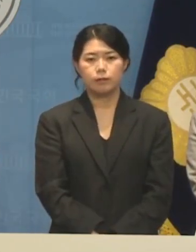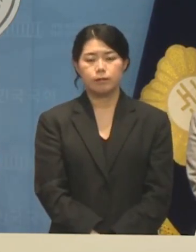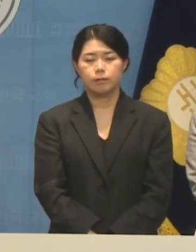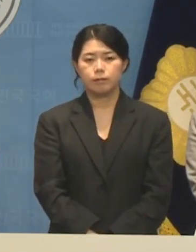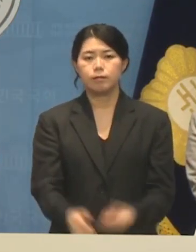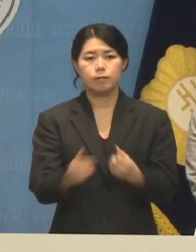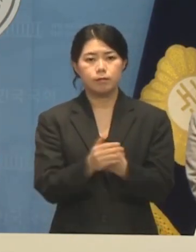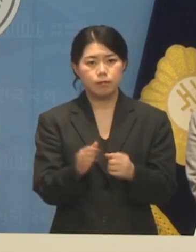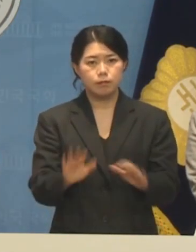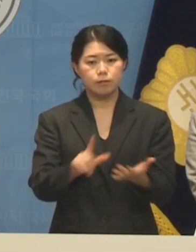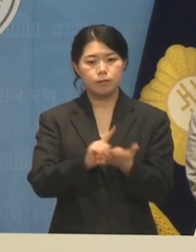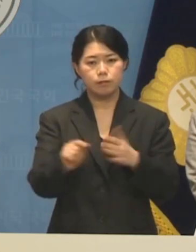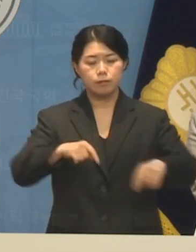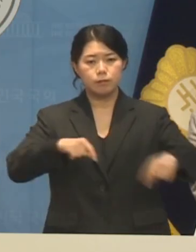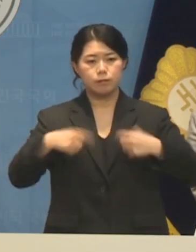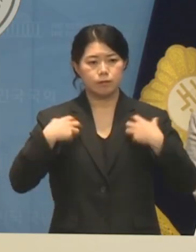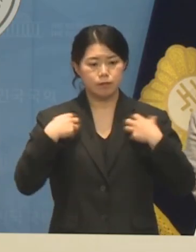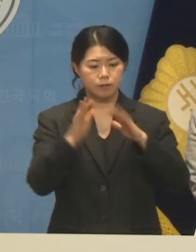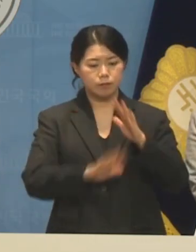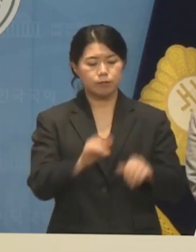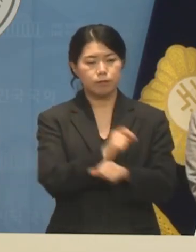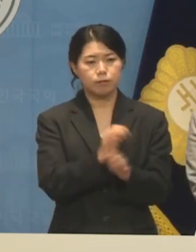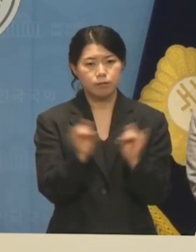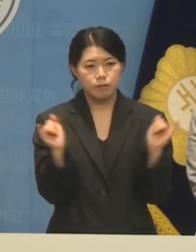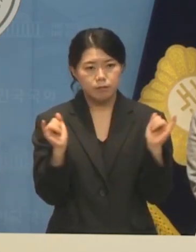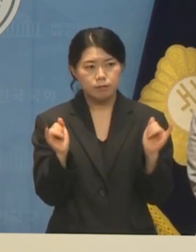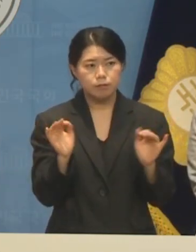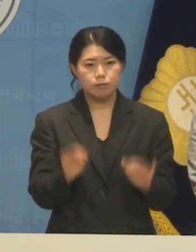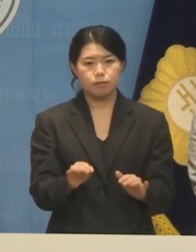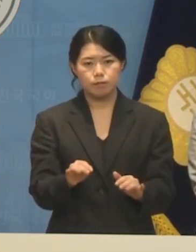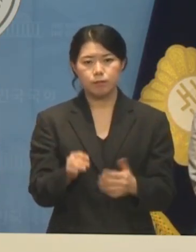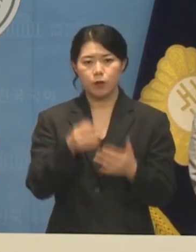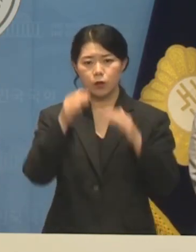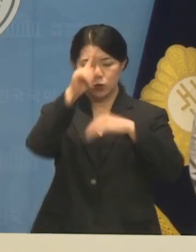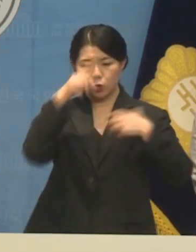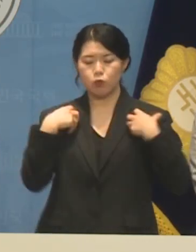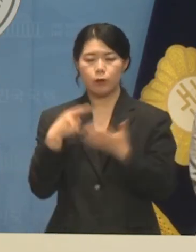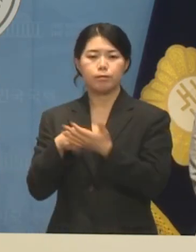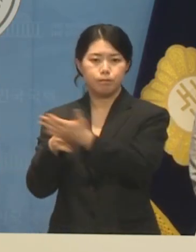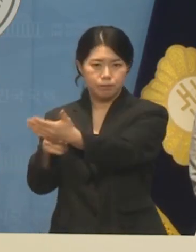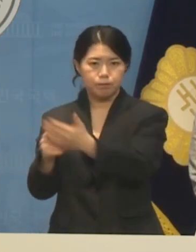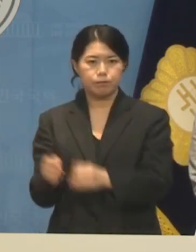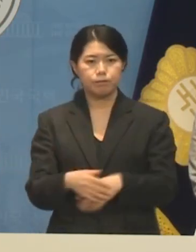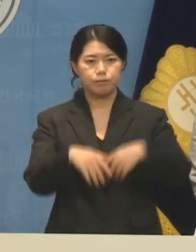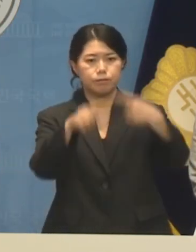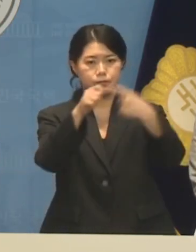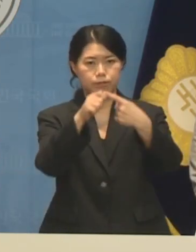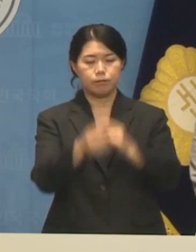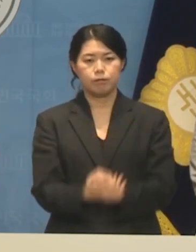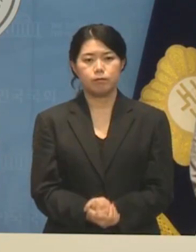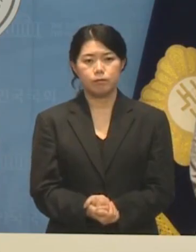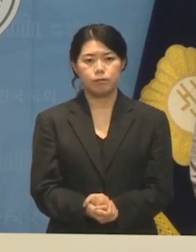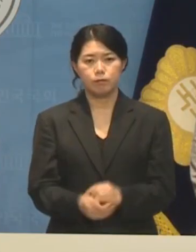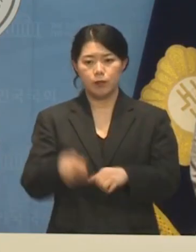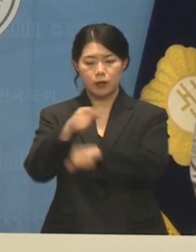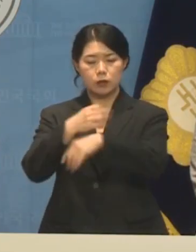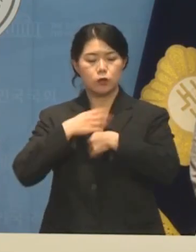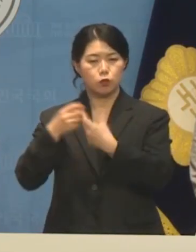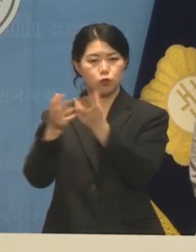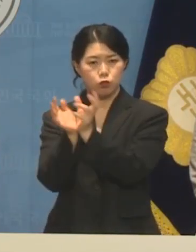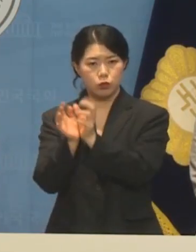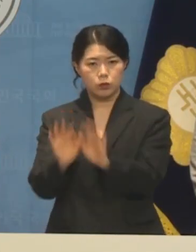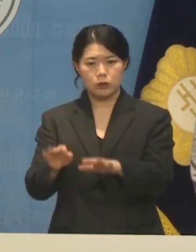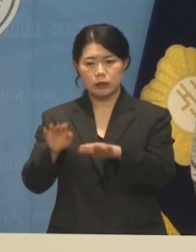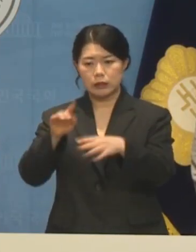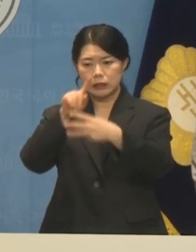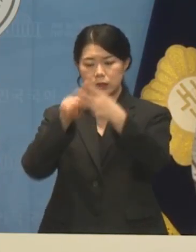이에 지방자치단체 공무직들은 다음과 같이 정부에 촉구한다. 첫째, 행정안전부는